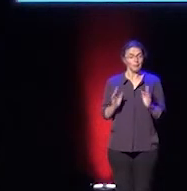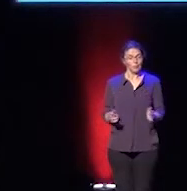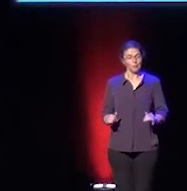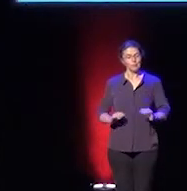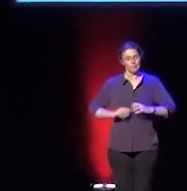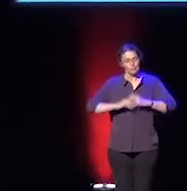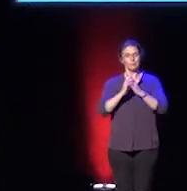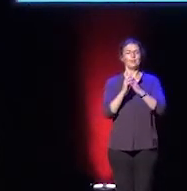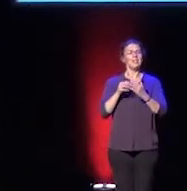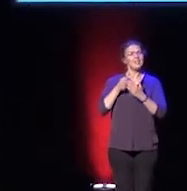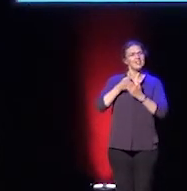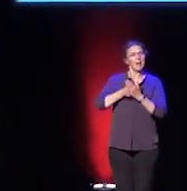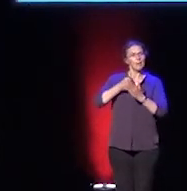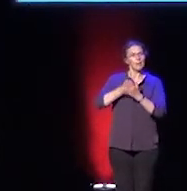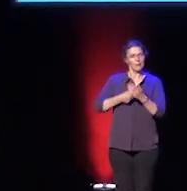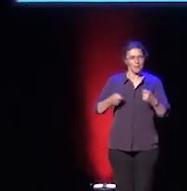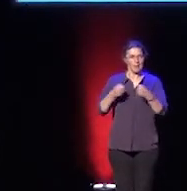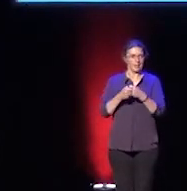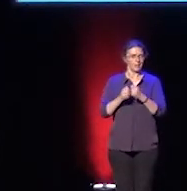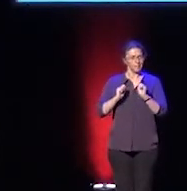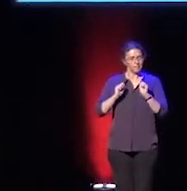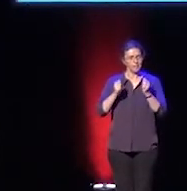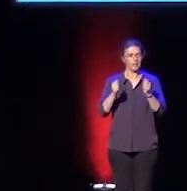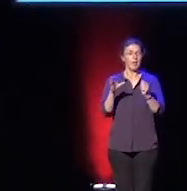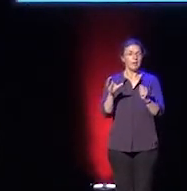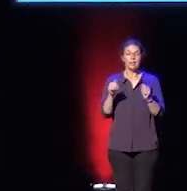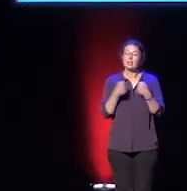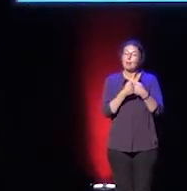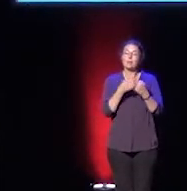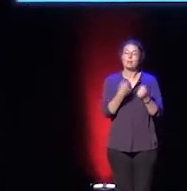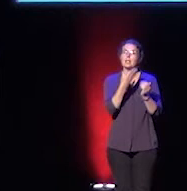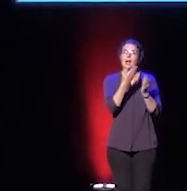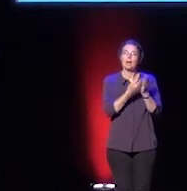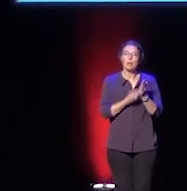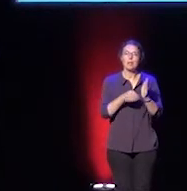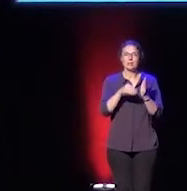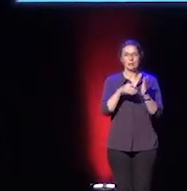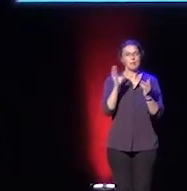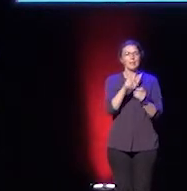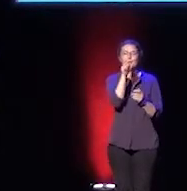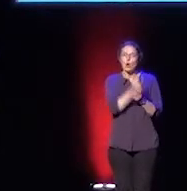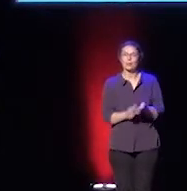eine kämpferische Organisation. Und zwar mit Argumenten, mit Worten, mit Idealen.